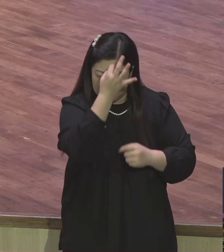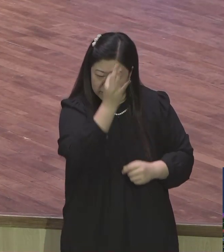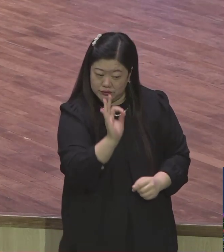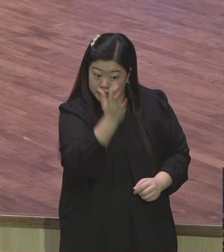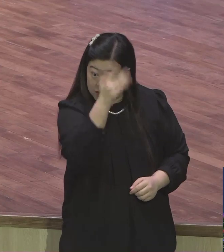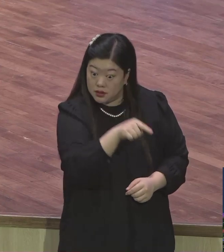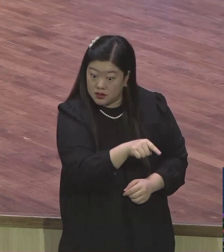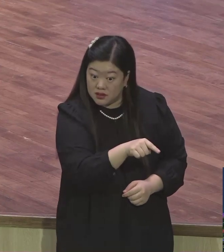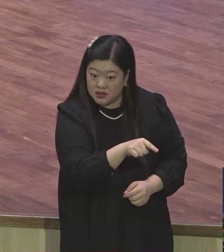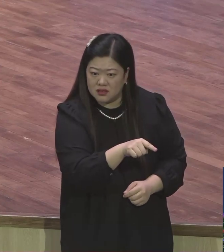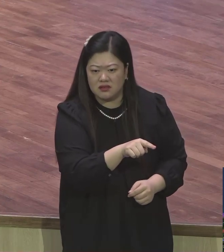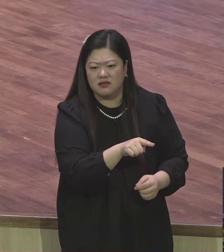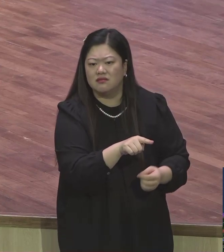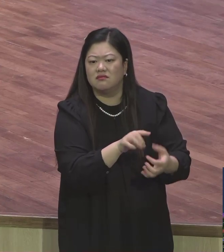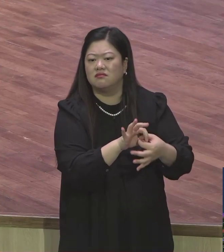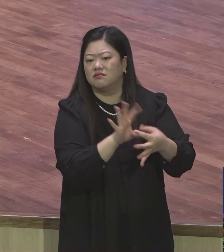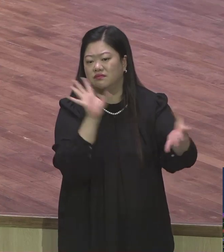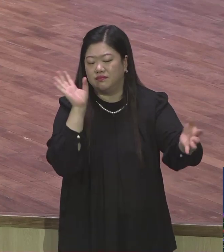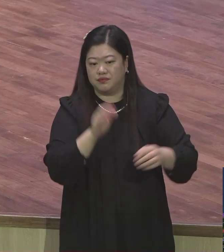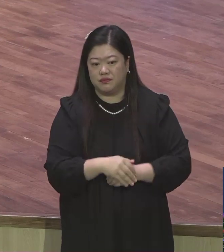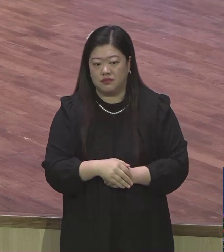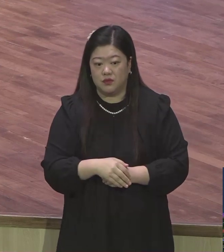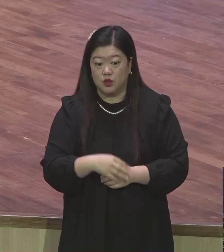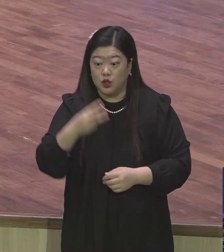맞습니다. 사람이잖아요.